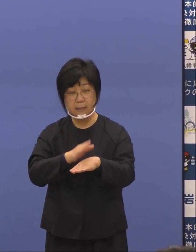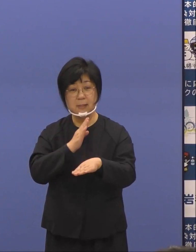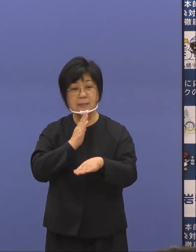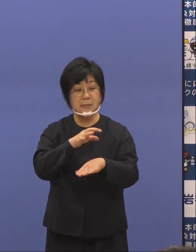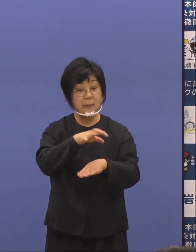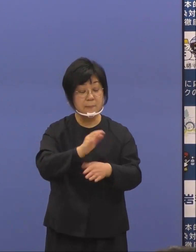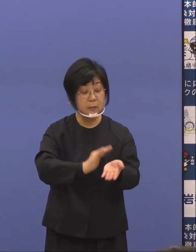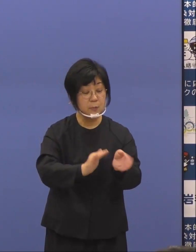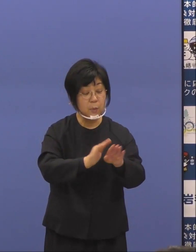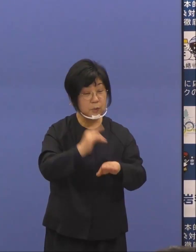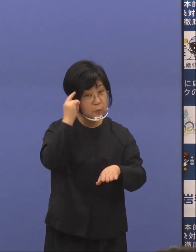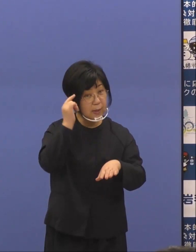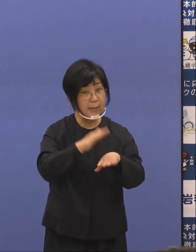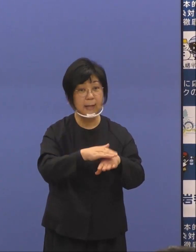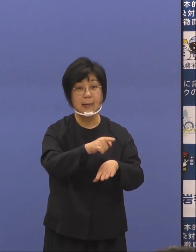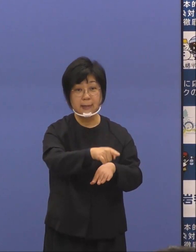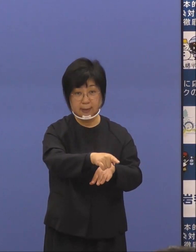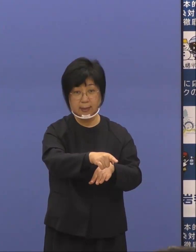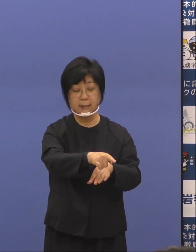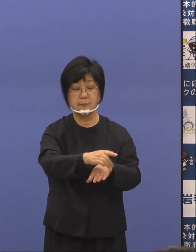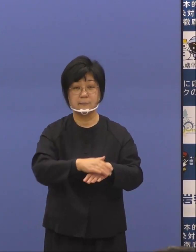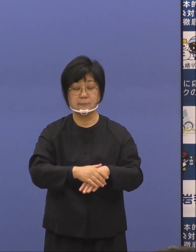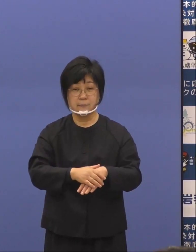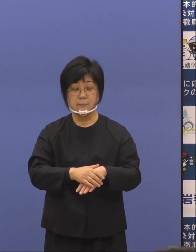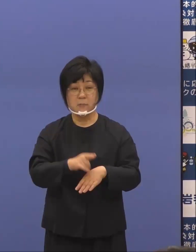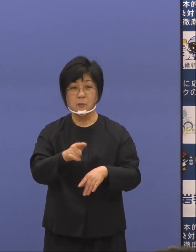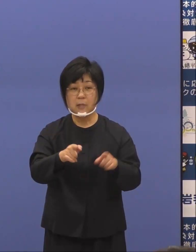病院の考え方で、これはも